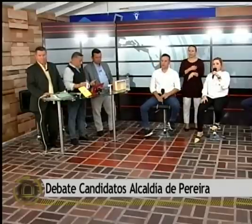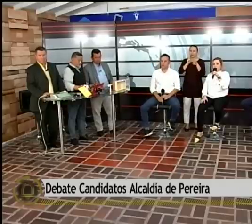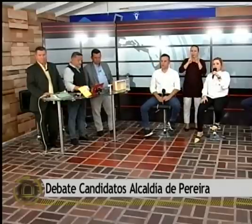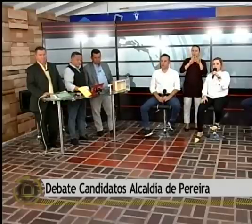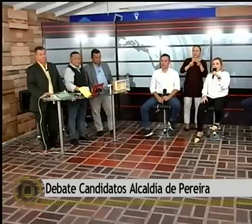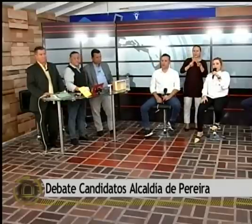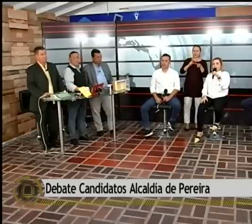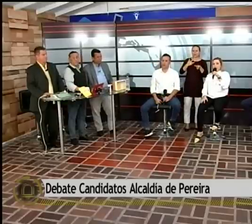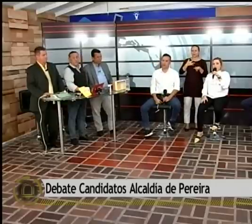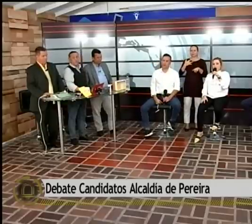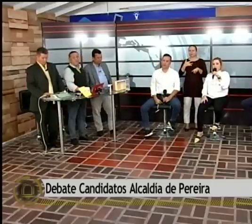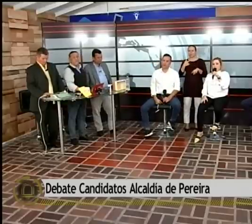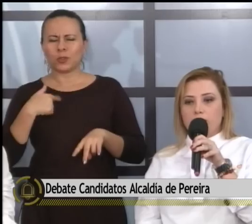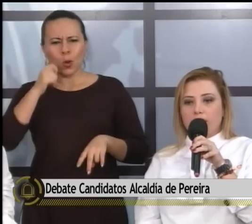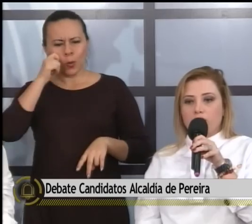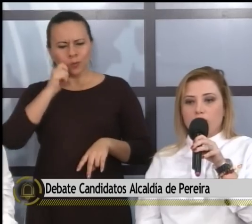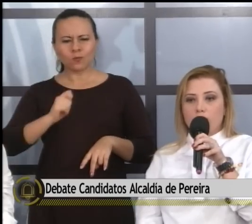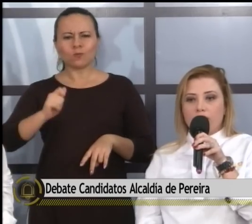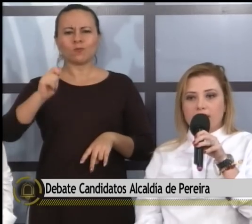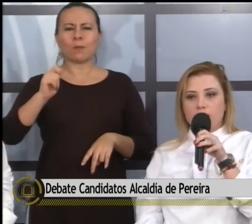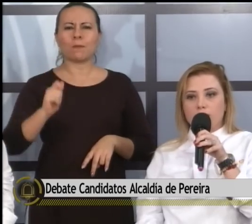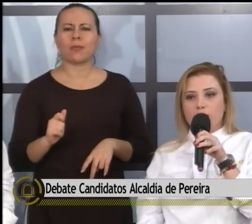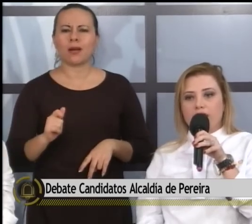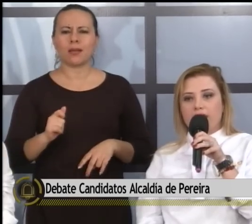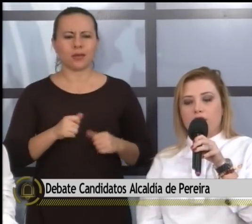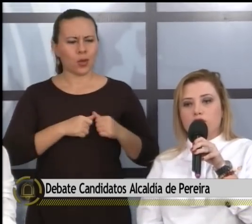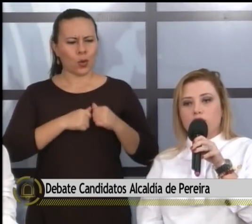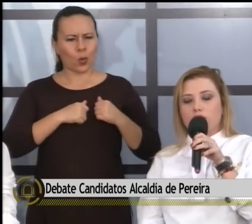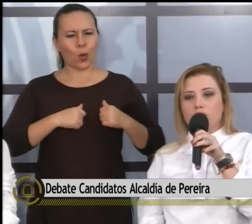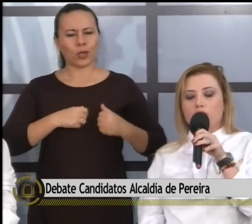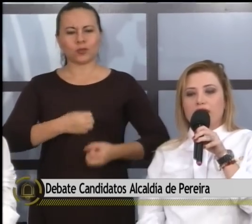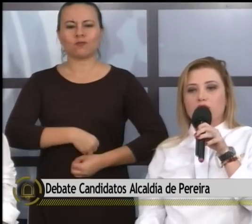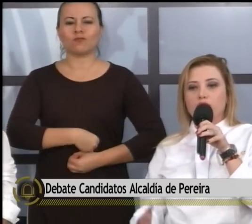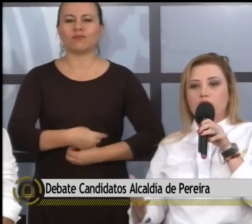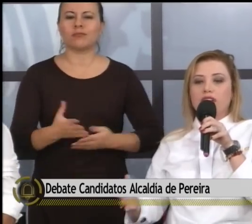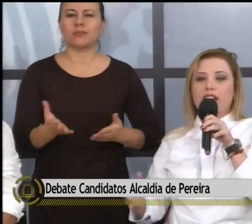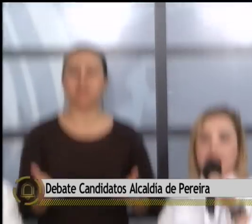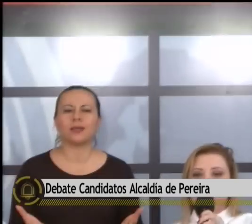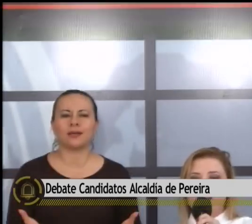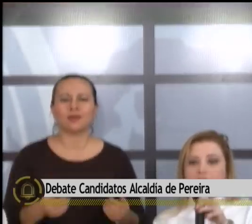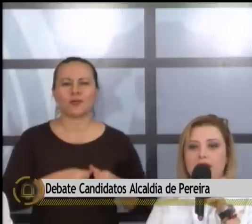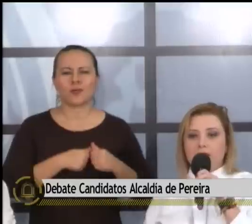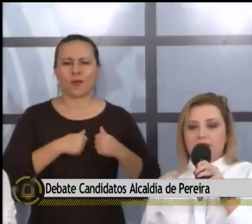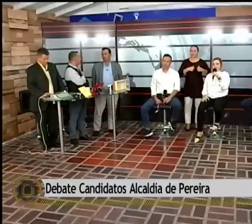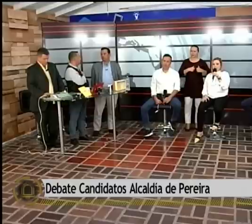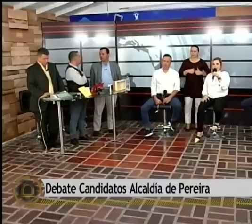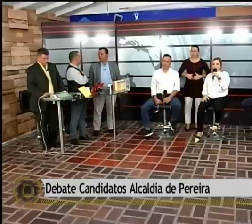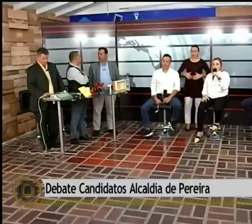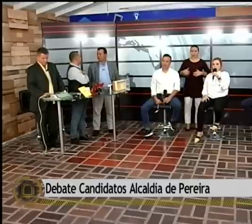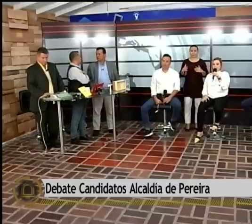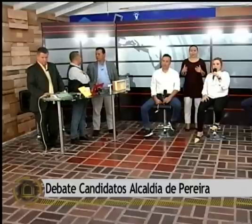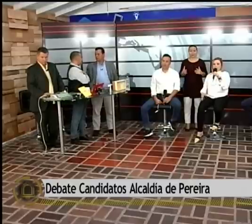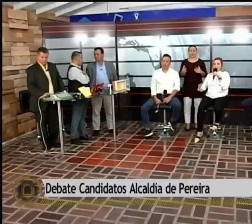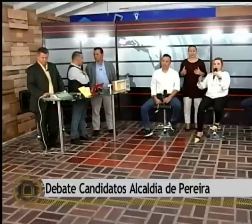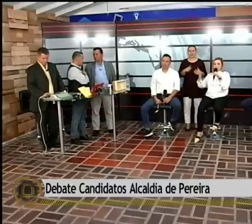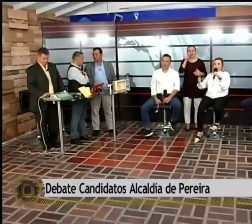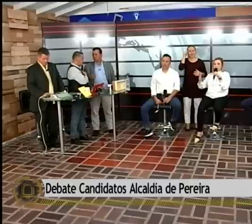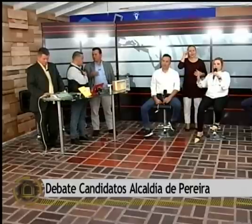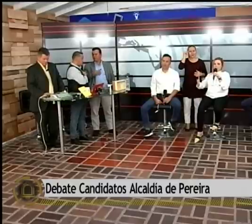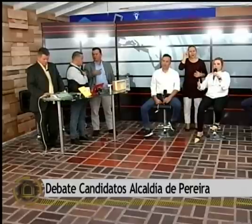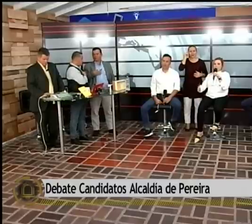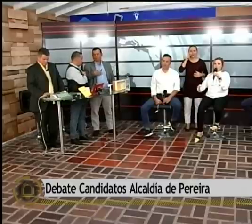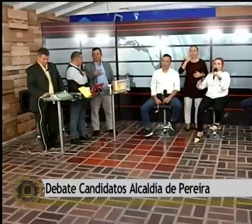una mujer muy humana, soy una mujer con un corazón muy generoso, con un corazón muy grande, y pues quiero que recuerden a esa